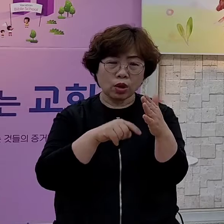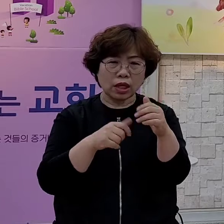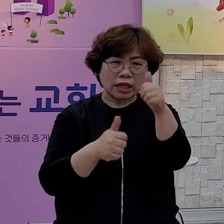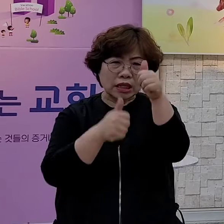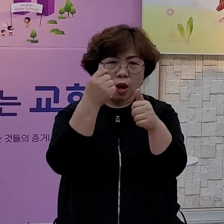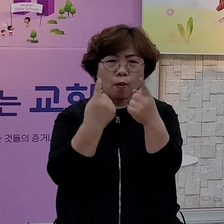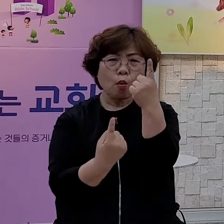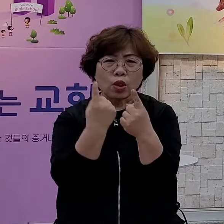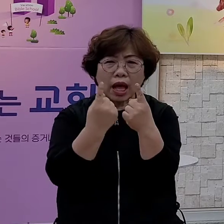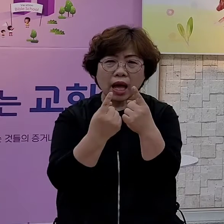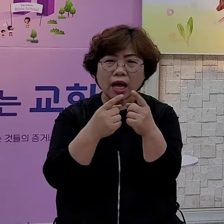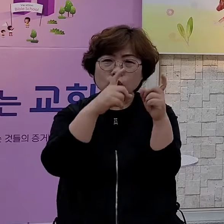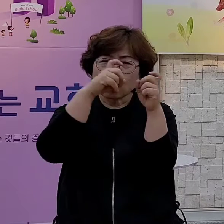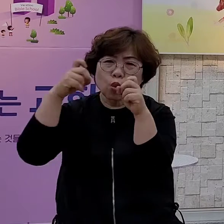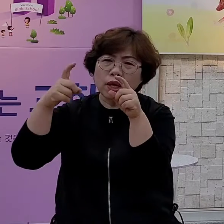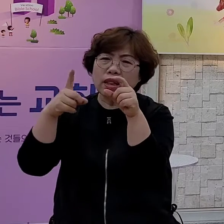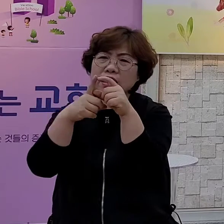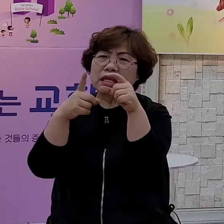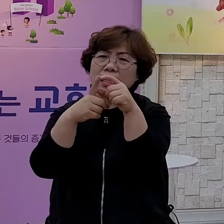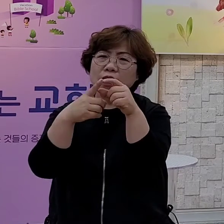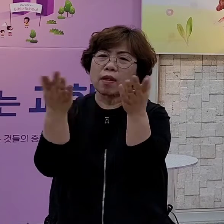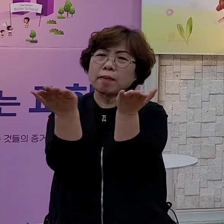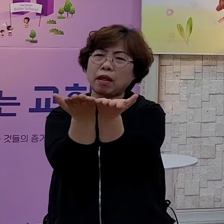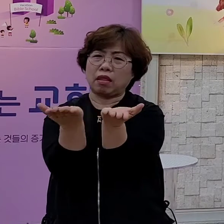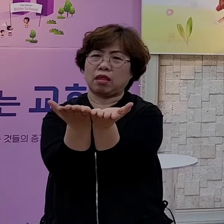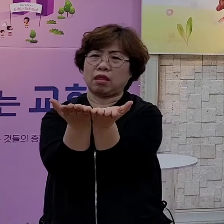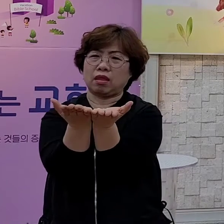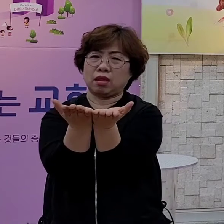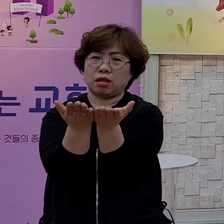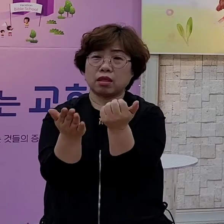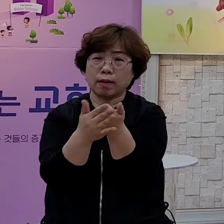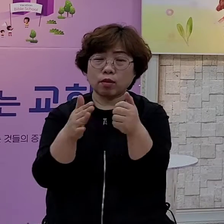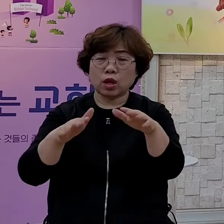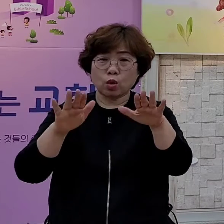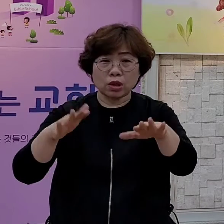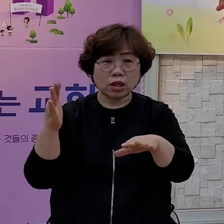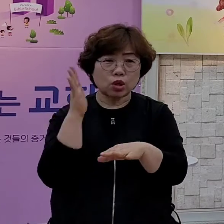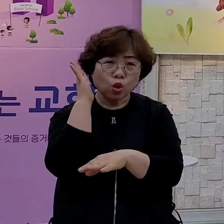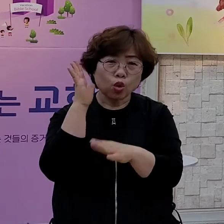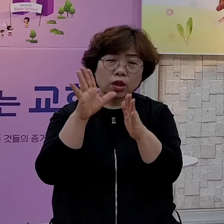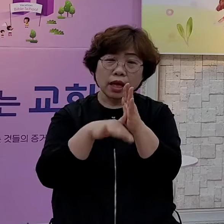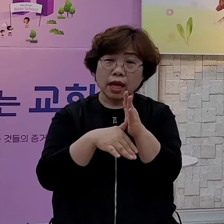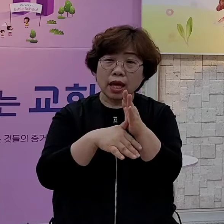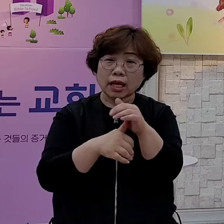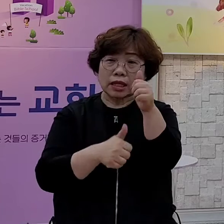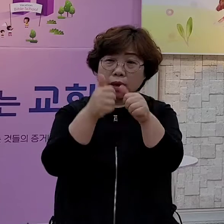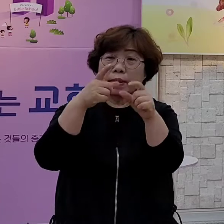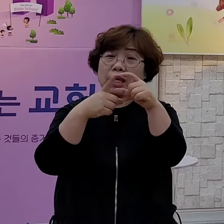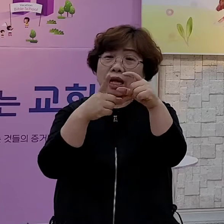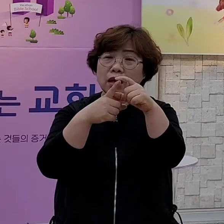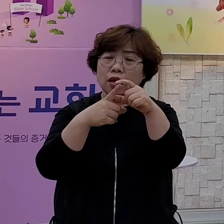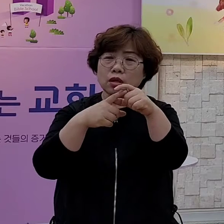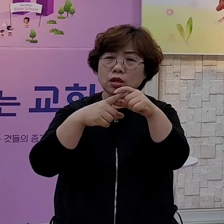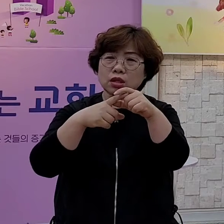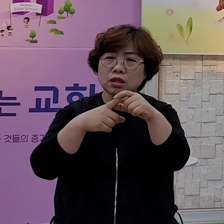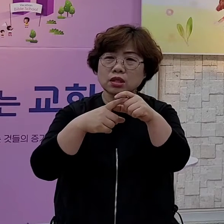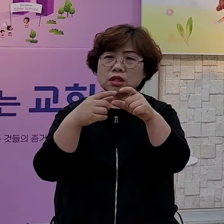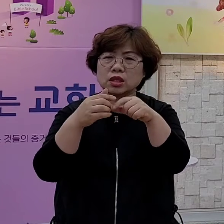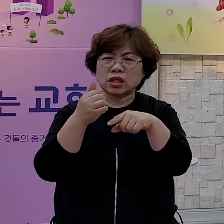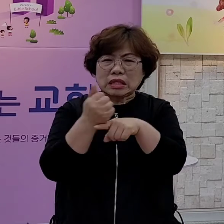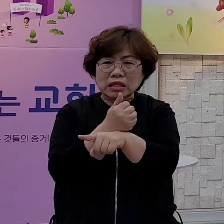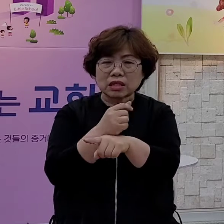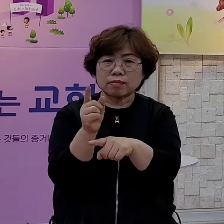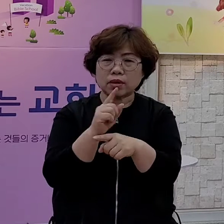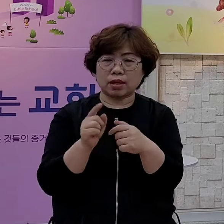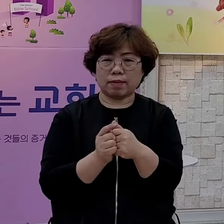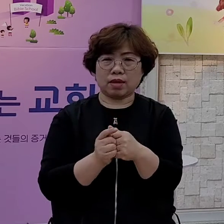때문에 우리가 지난번에 나누었던 1장 2절에서 우리 나누었던 그 시험은 진짜